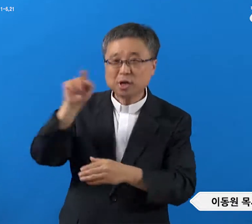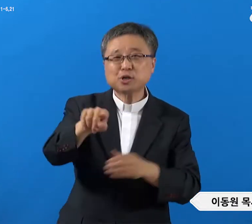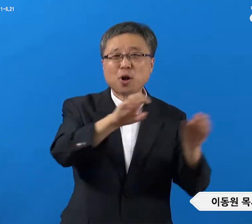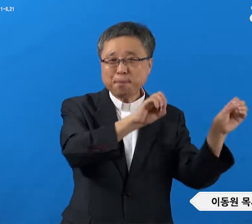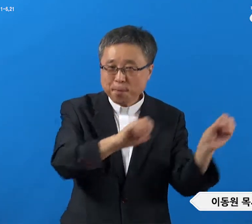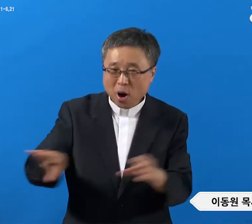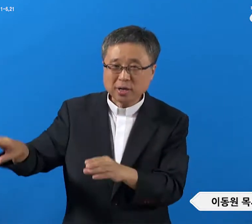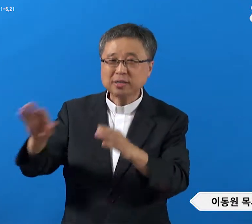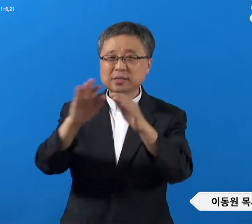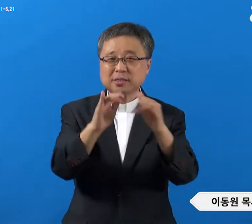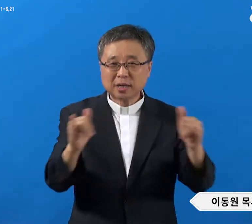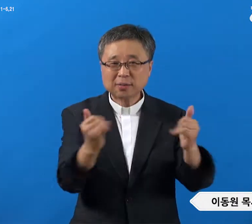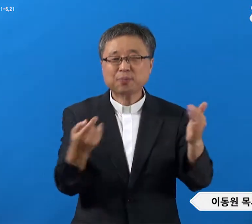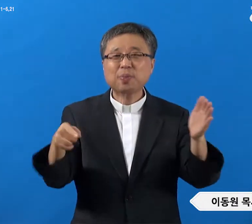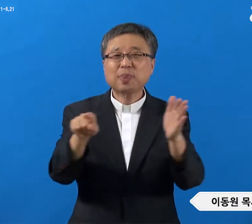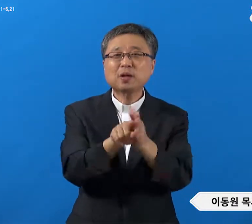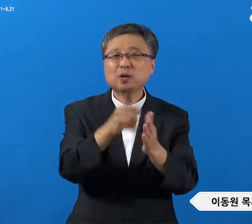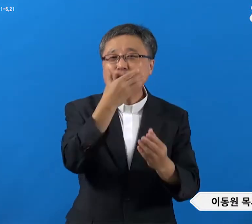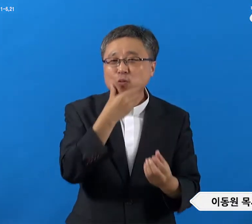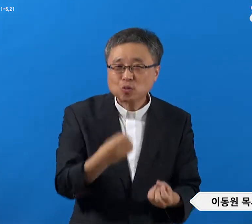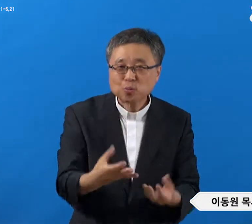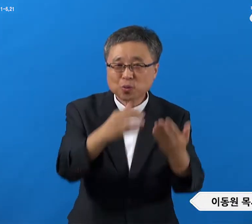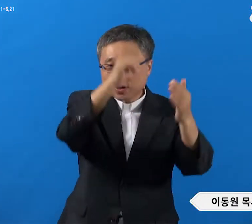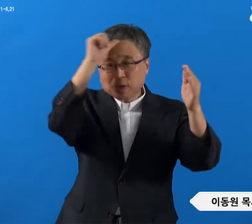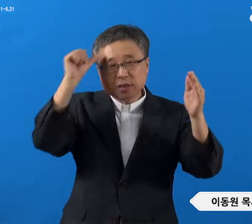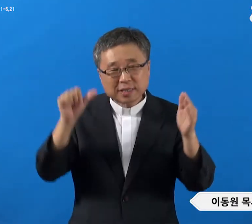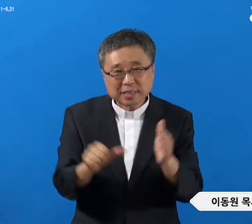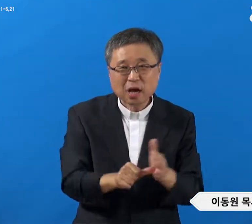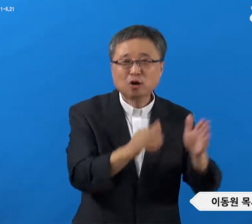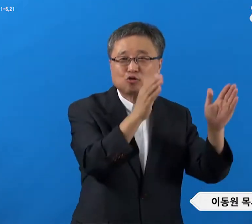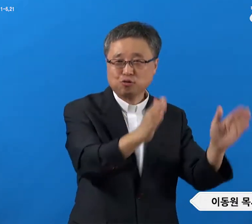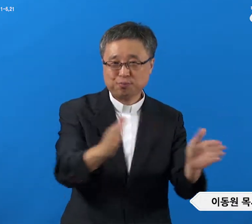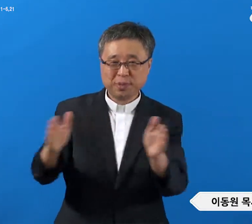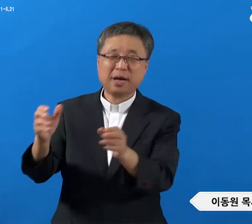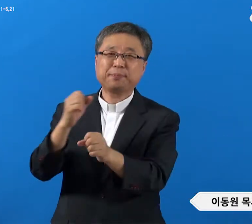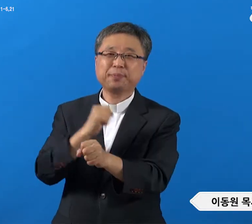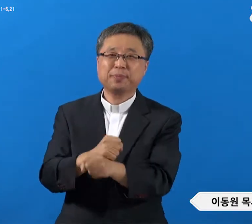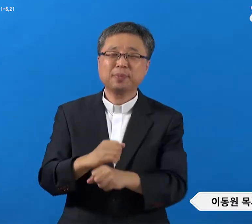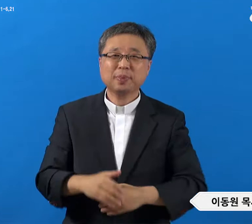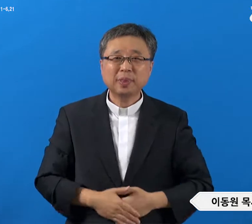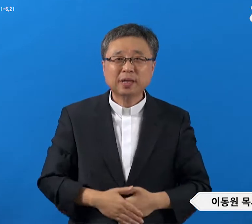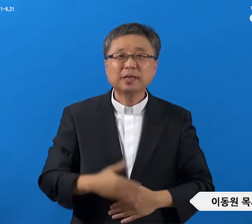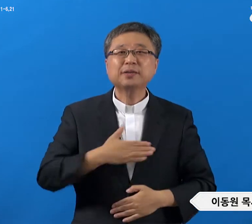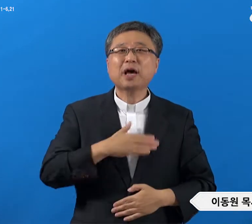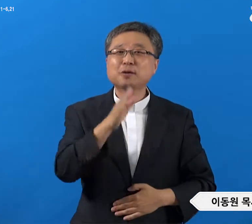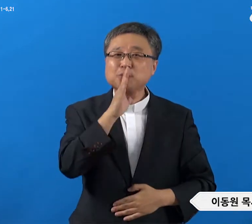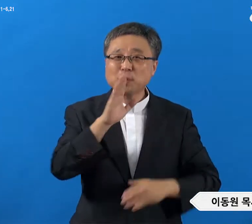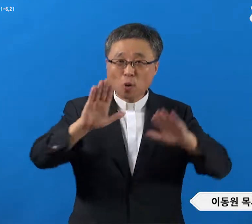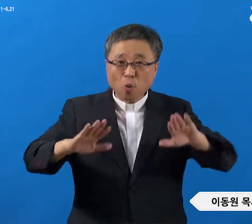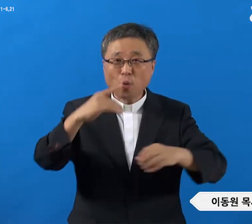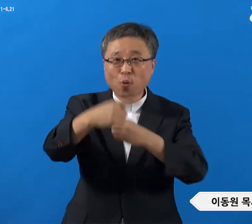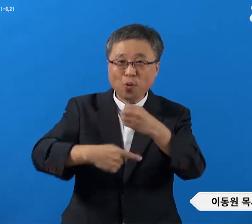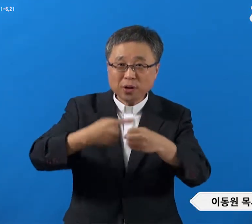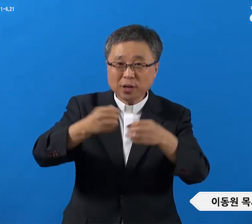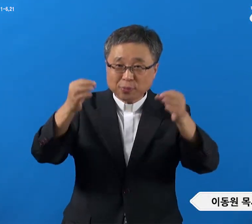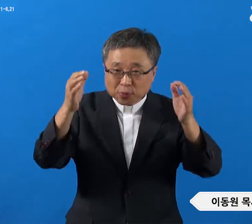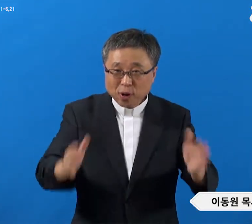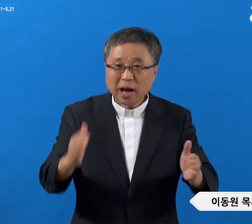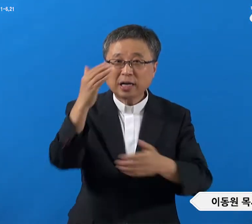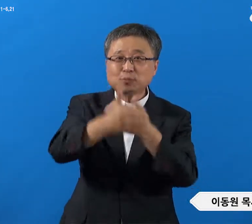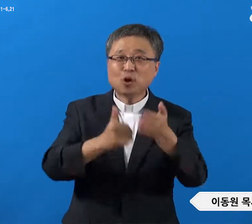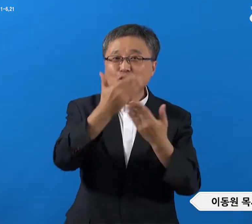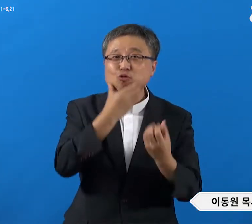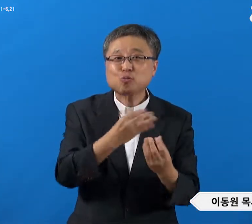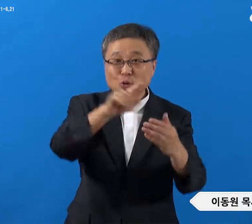버리는 사람들을 위해서 축복의 인생을 준비하는 것입니다. 내가 정말 금년 한 해 하나님의 축복